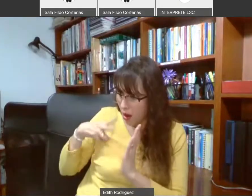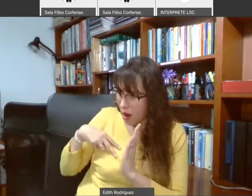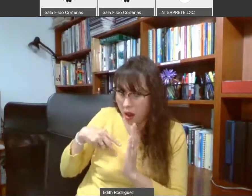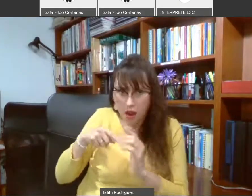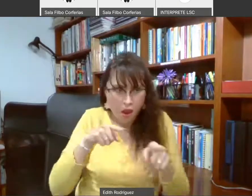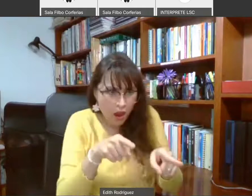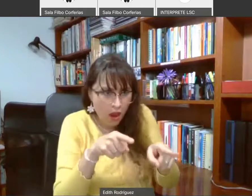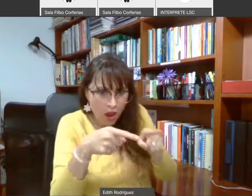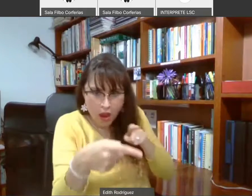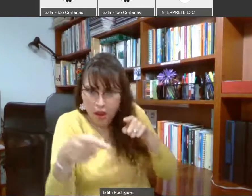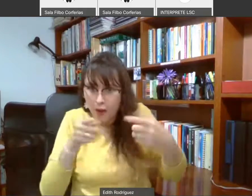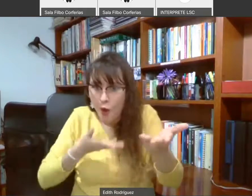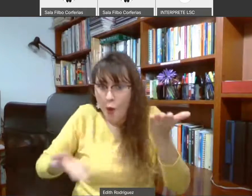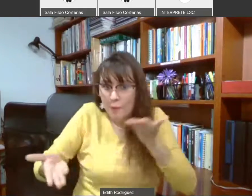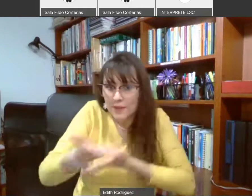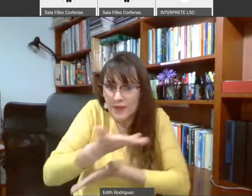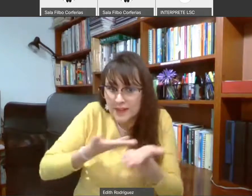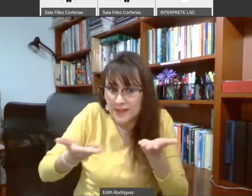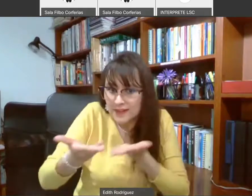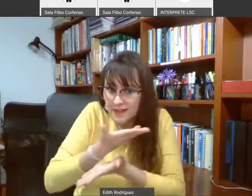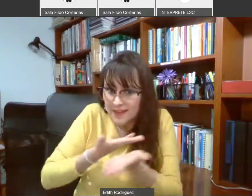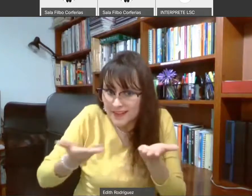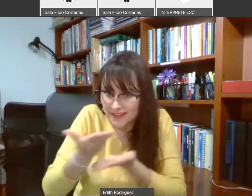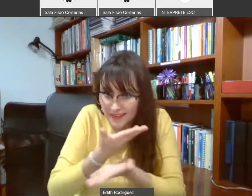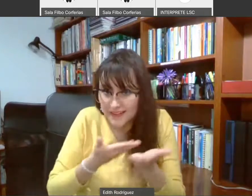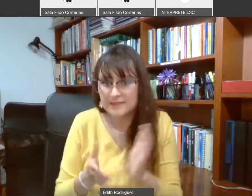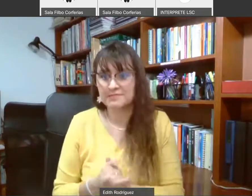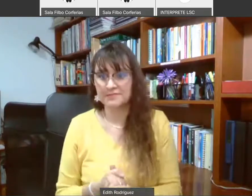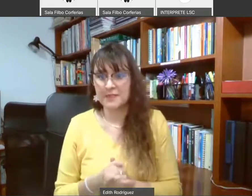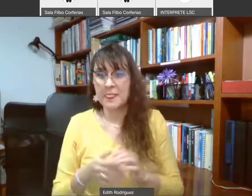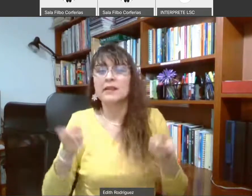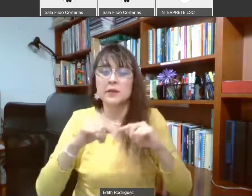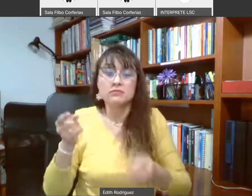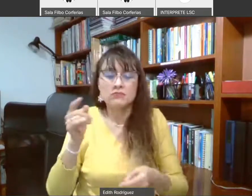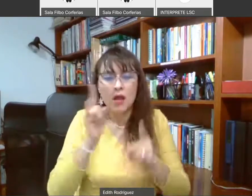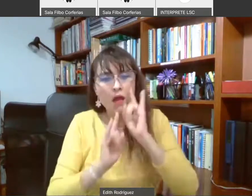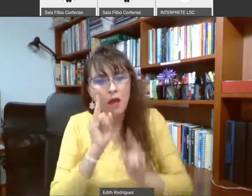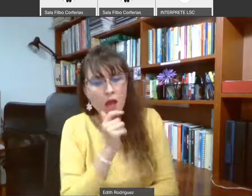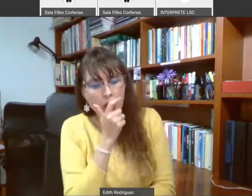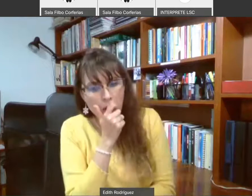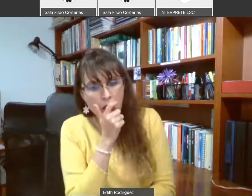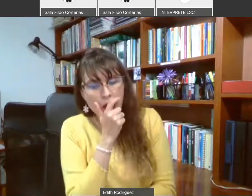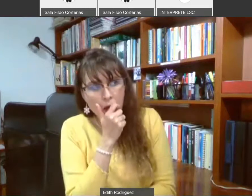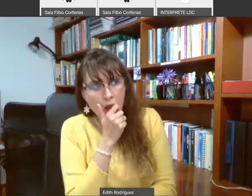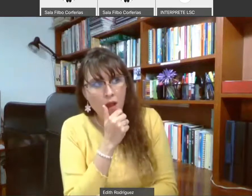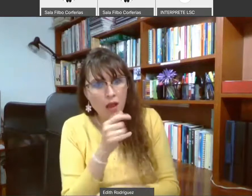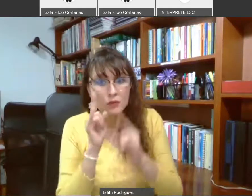de señas. Porque esto permite que otras personas sordas se sientan identificadas y puedan compartir estos